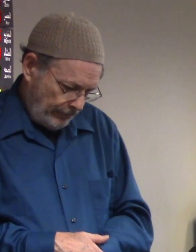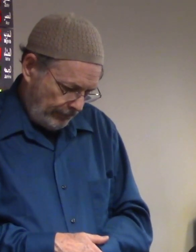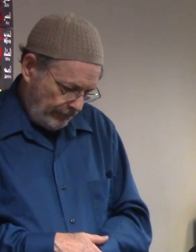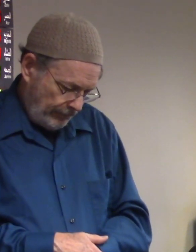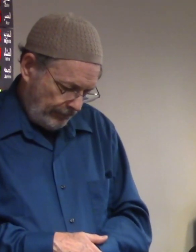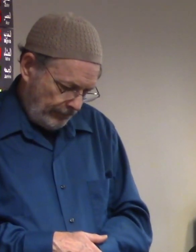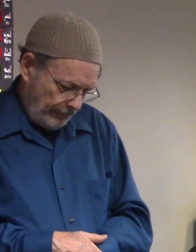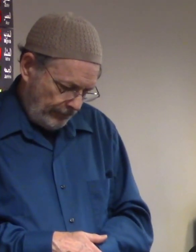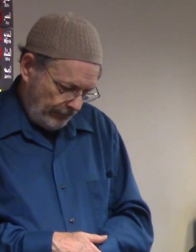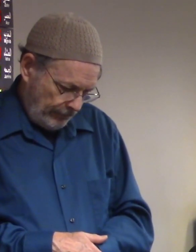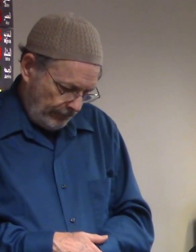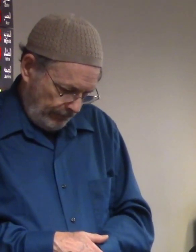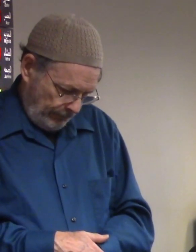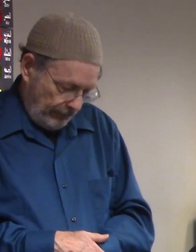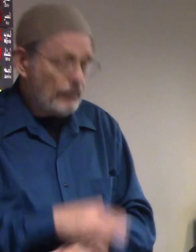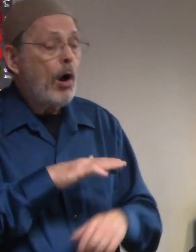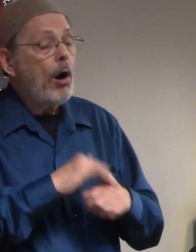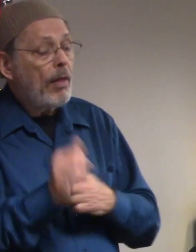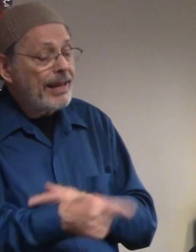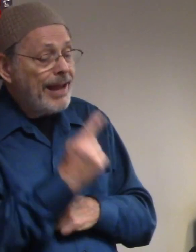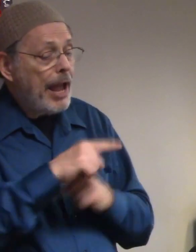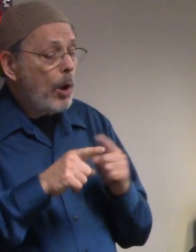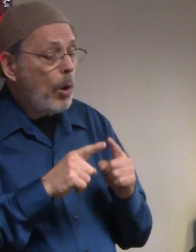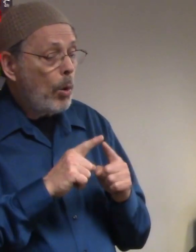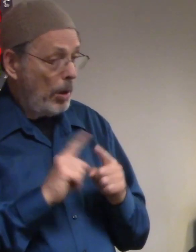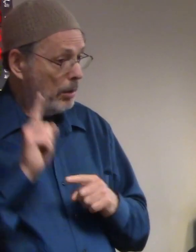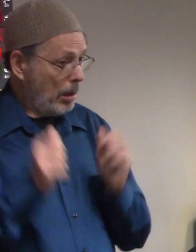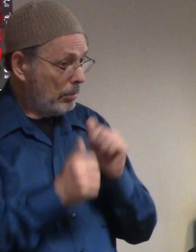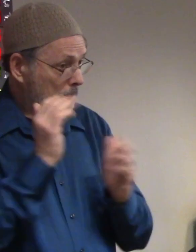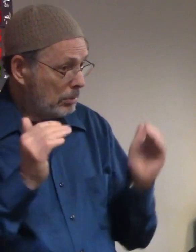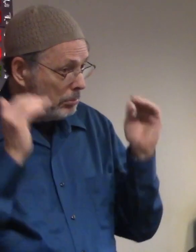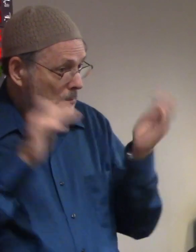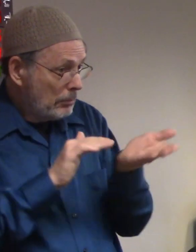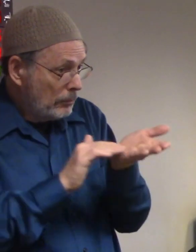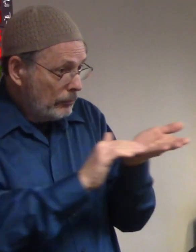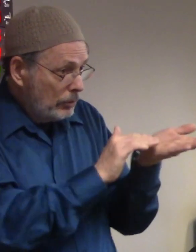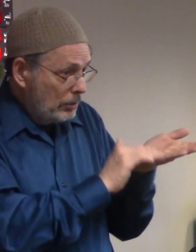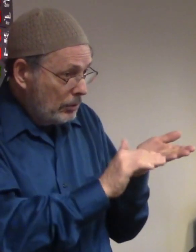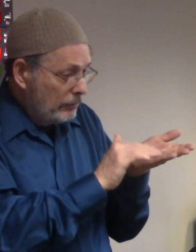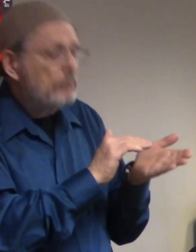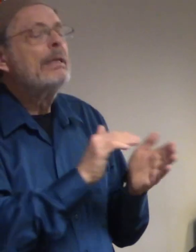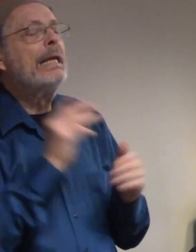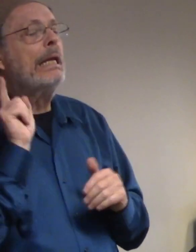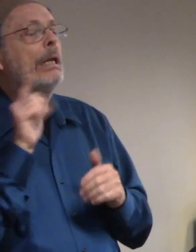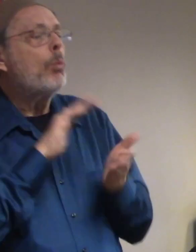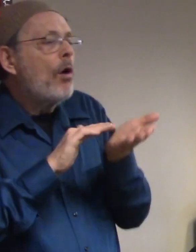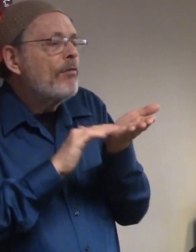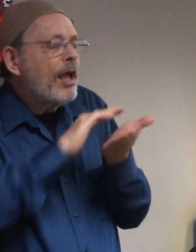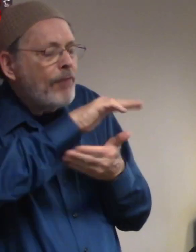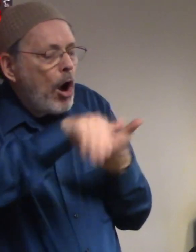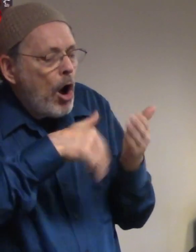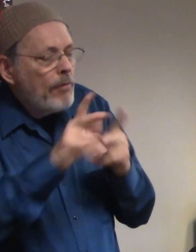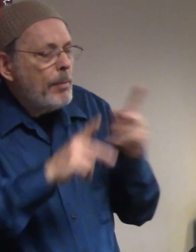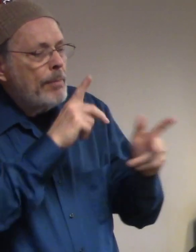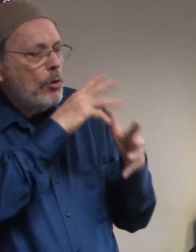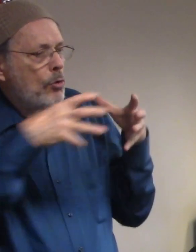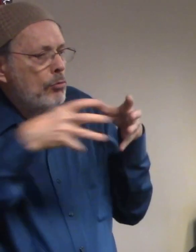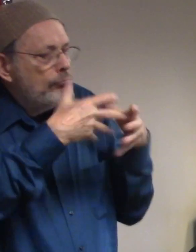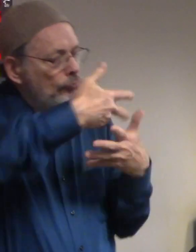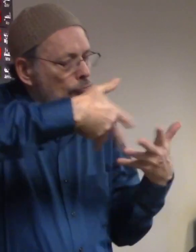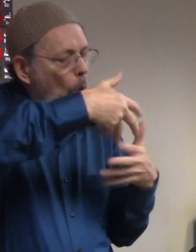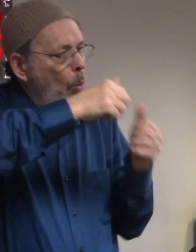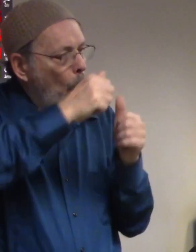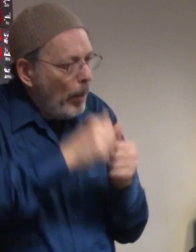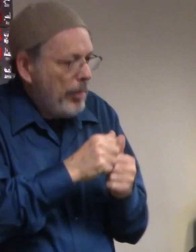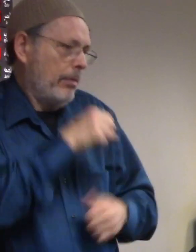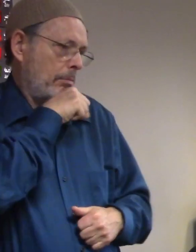والذين آمنوا معه. On the day that Allah subhanahu wa ta'ala forgives all of the ones that are with the Prophet in the Prophet